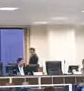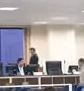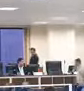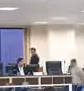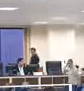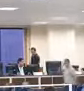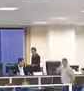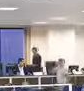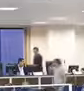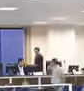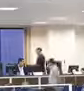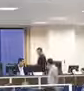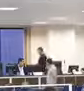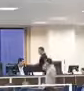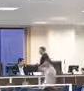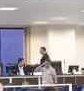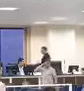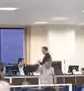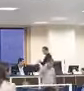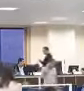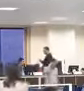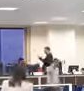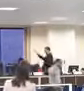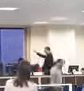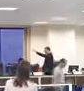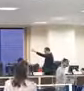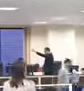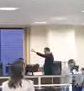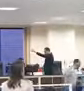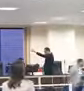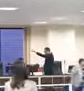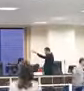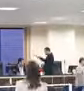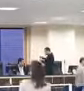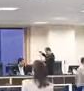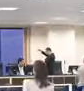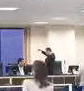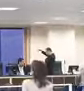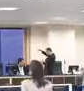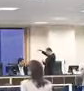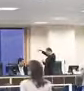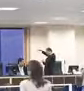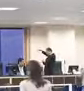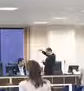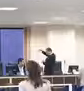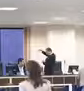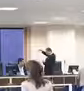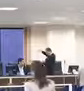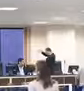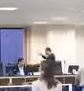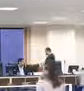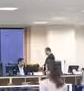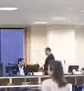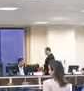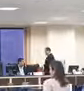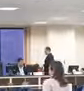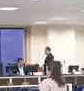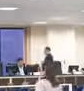pode acompanhar a sessão, porque nós temos intérpretes hoje contratados pela casa para que